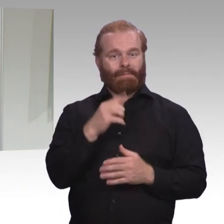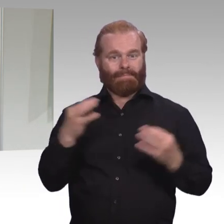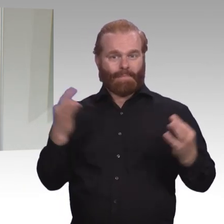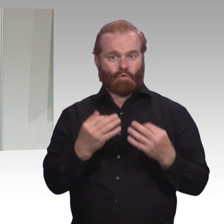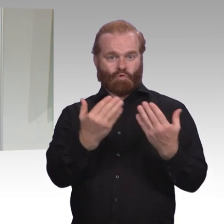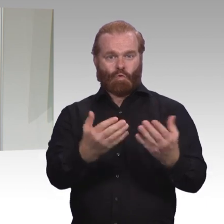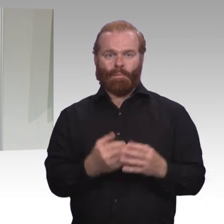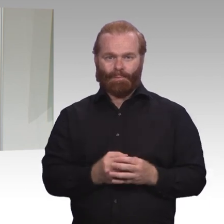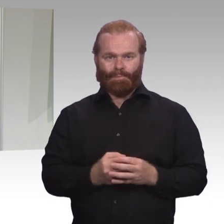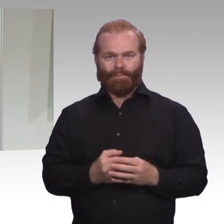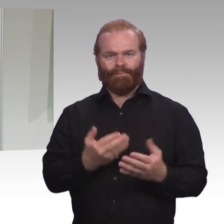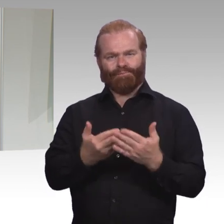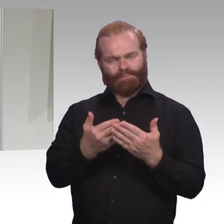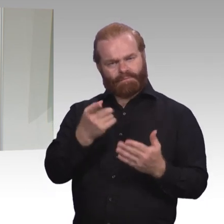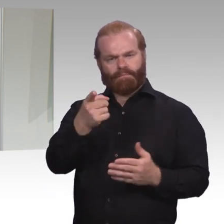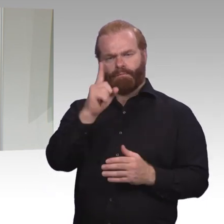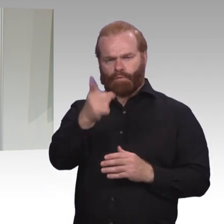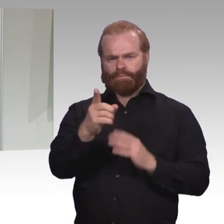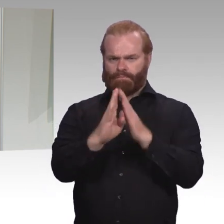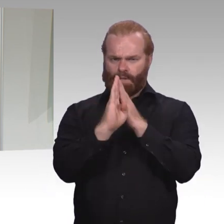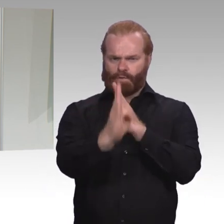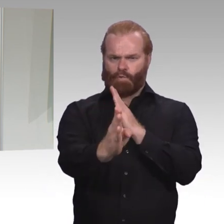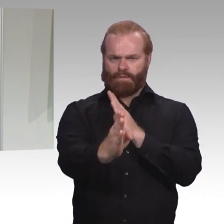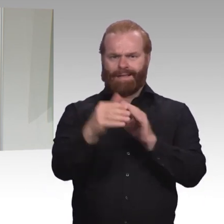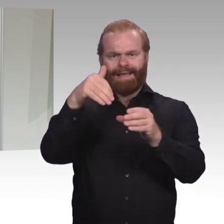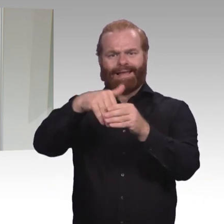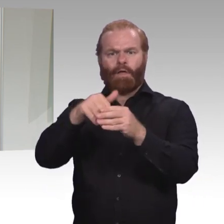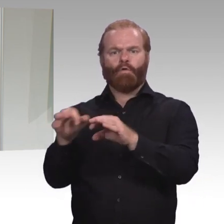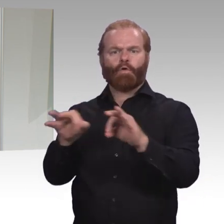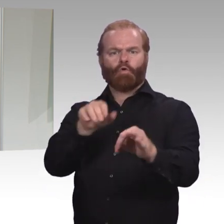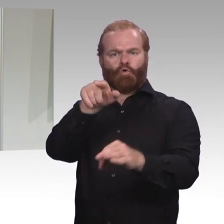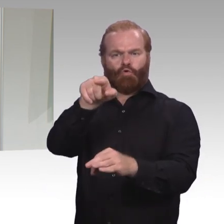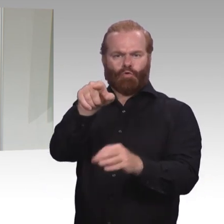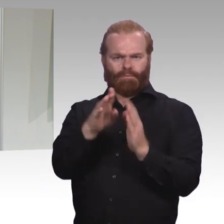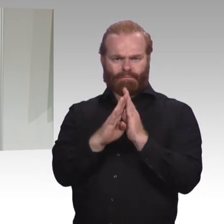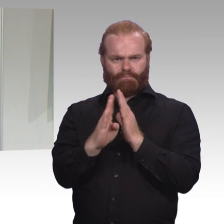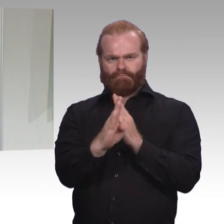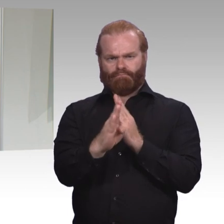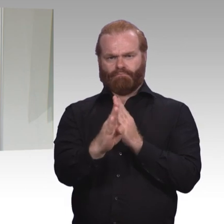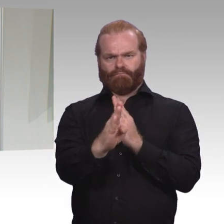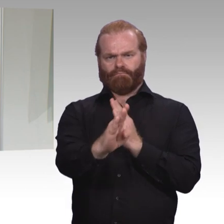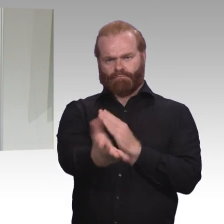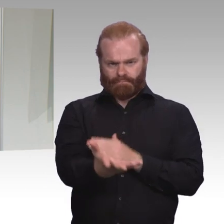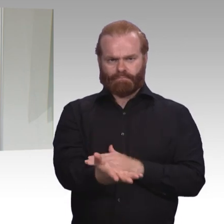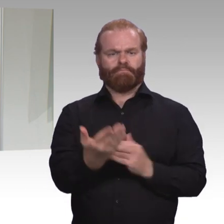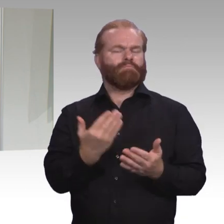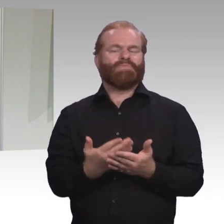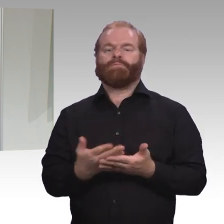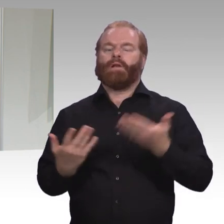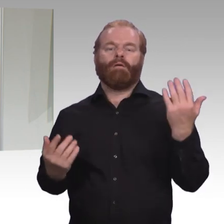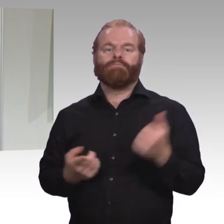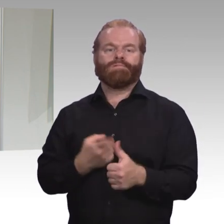schweren Transporthubschrauber, beim Mehrzweckkampfschiff, bei der Tornado-Nachfolge, bei der Raketenabwehr, bei